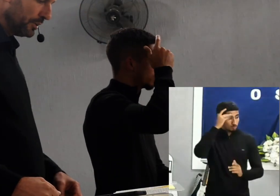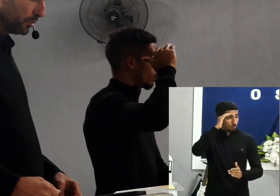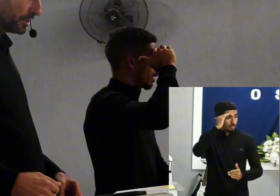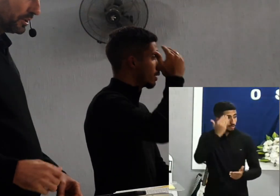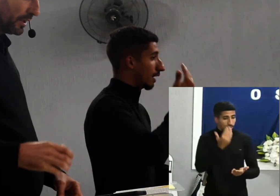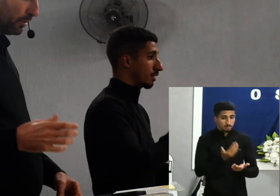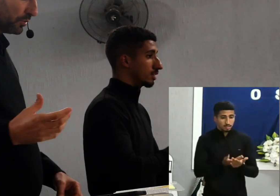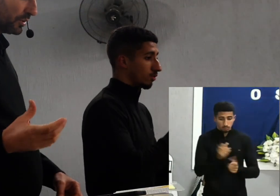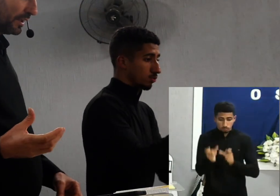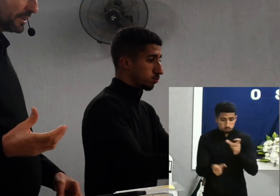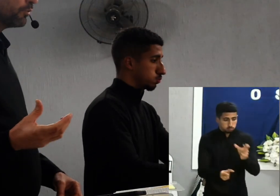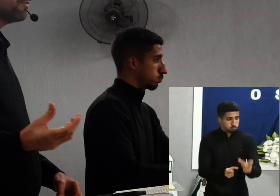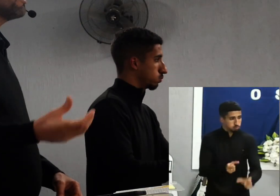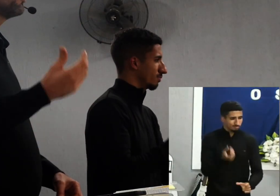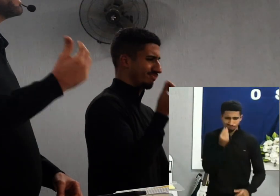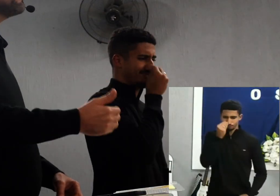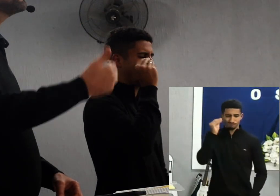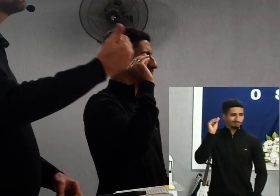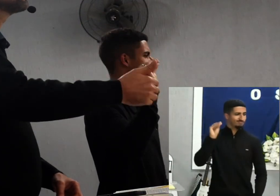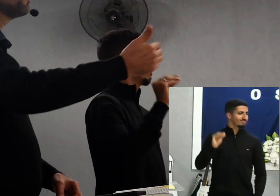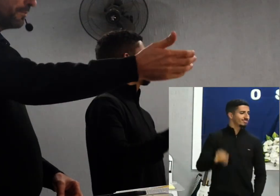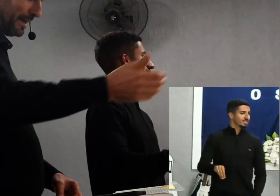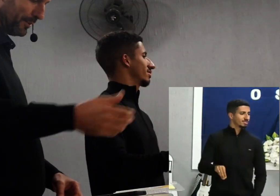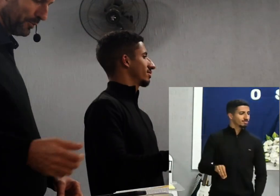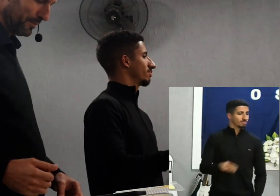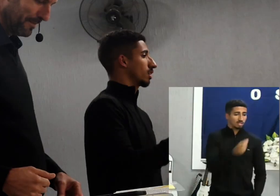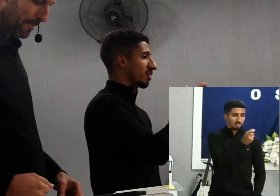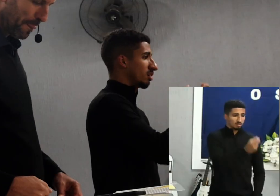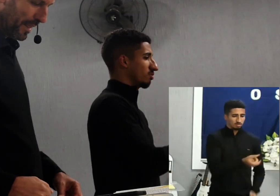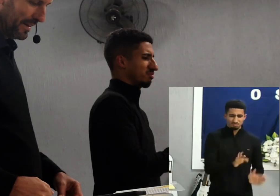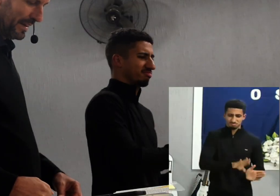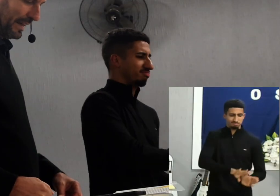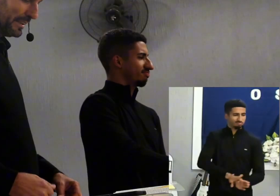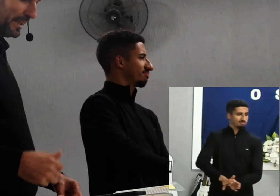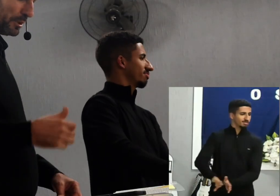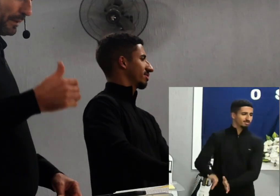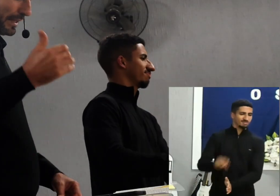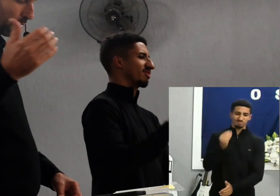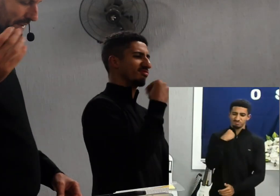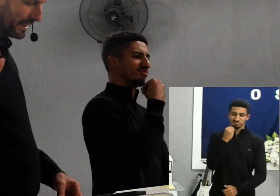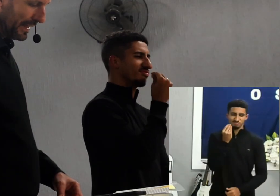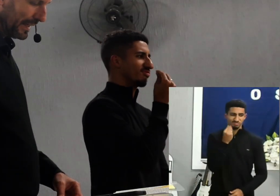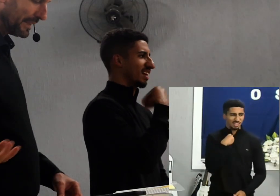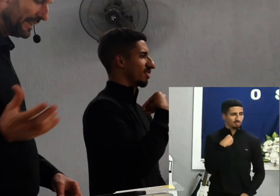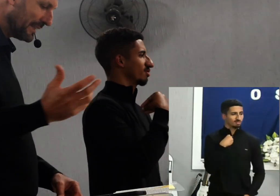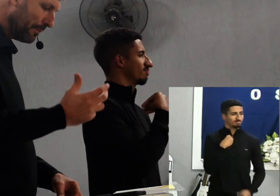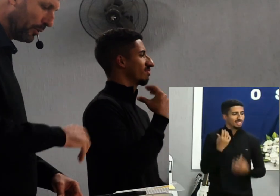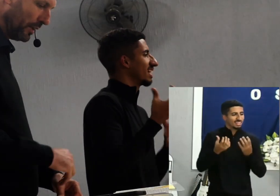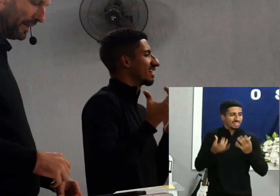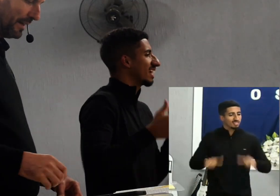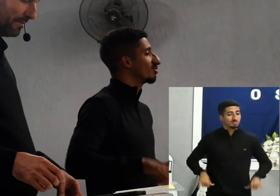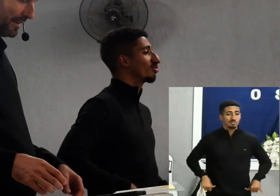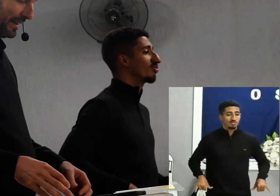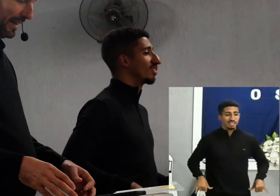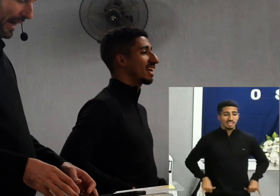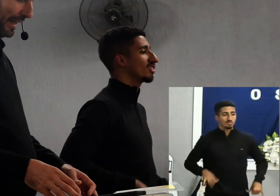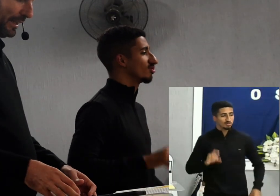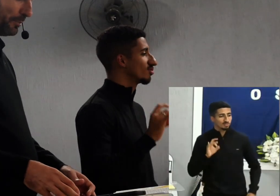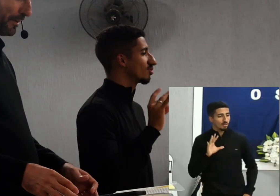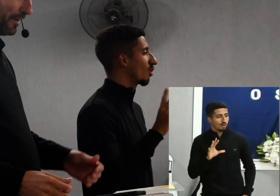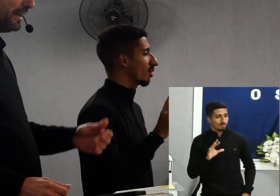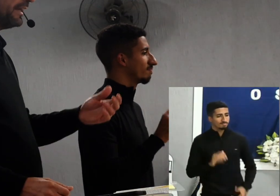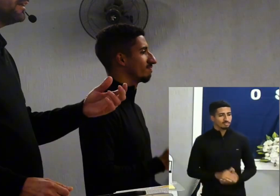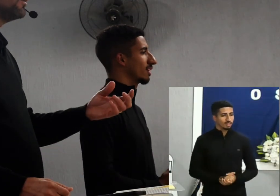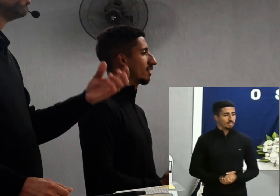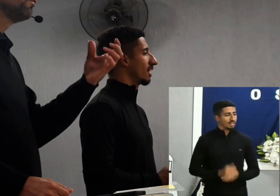Segundo Nietzsche, os cristãos são favoráveis ao sofrimento. Eles desprezam as riquezas e a sabedoria, além